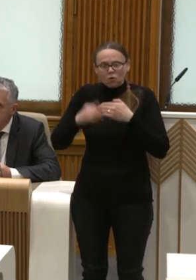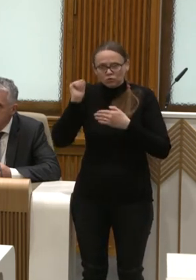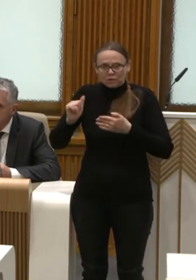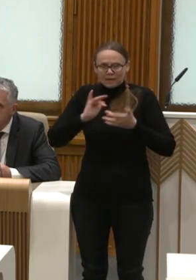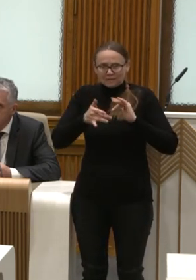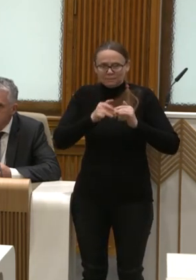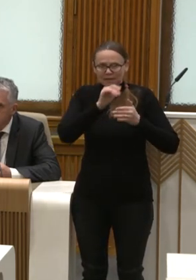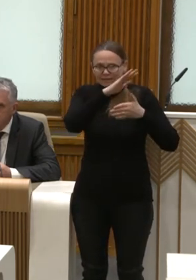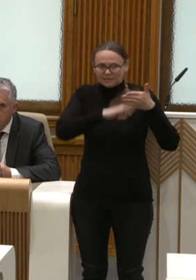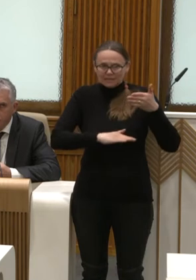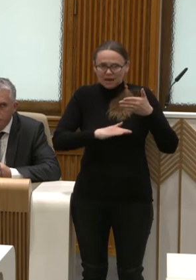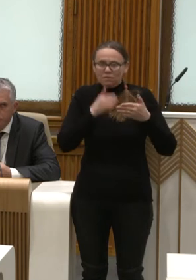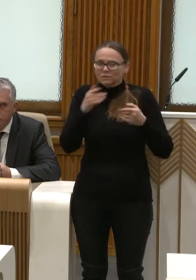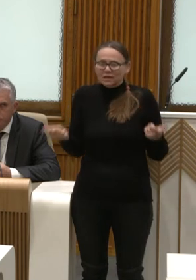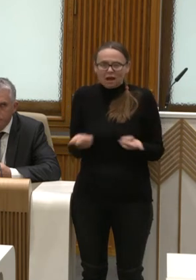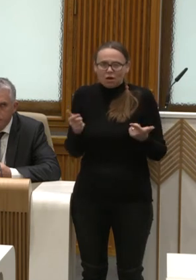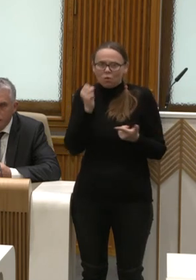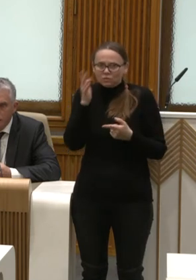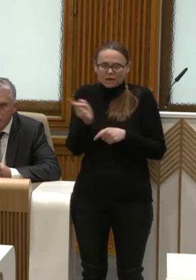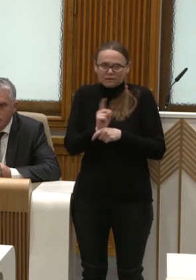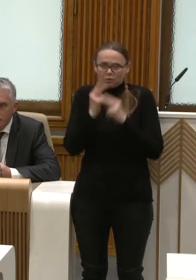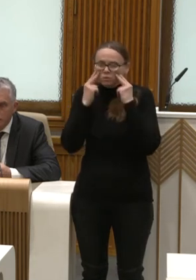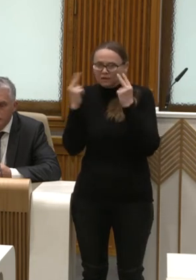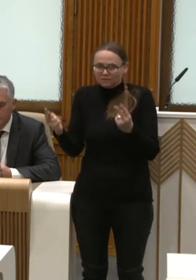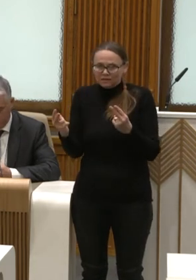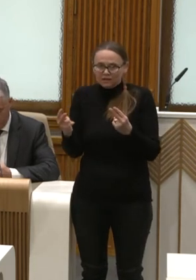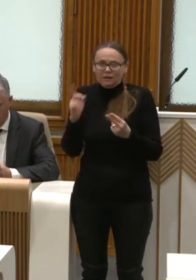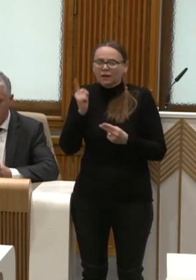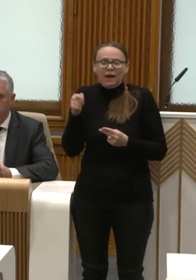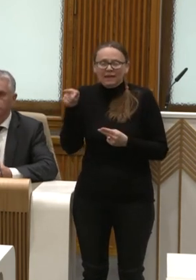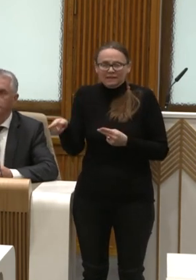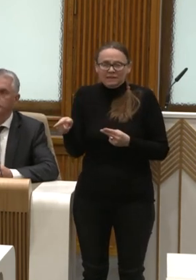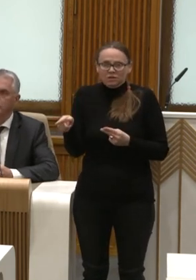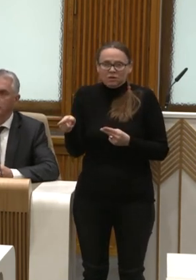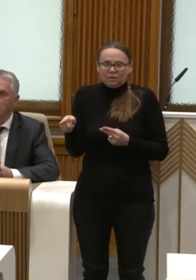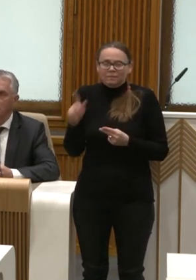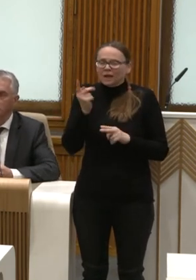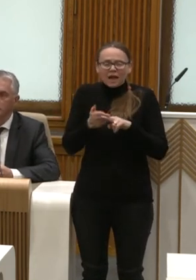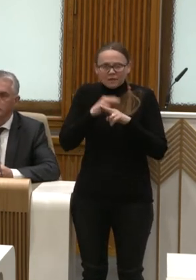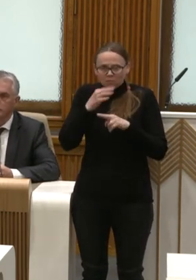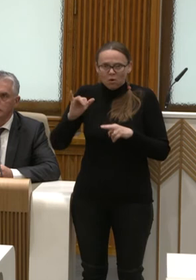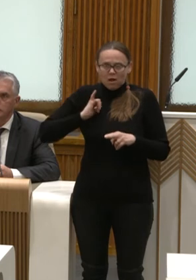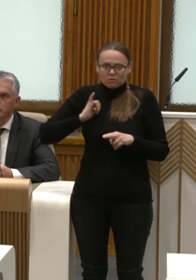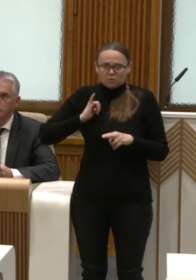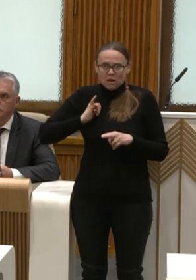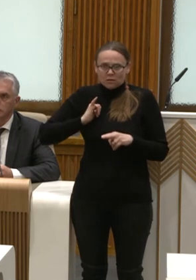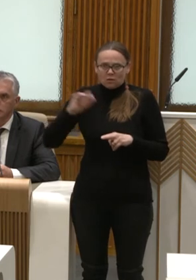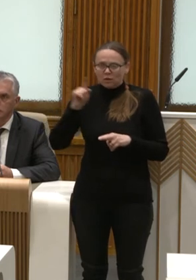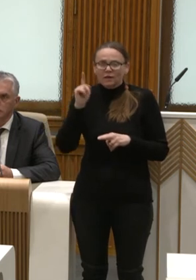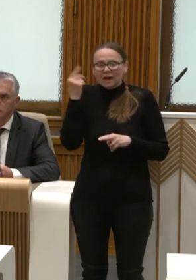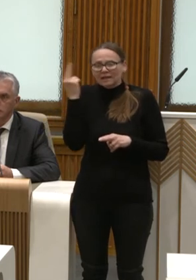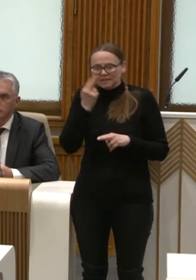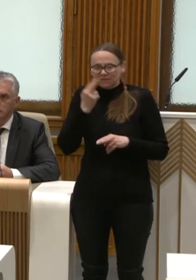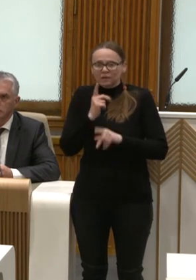kjer boste lahko vsak trenutek videli, ne, kaj je tisto, kar je najbolj aktualno in kar je seveda